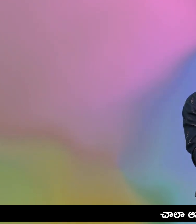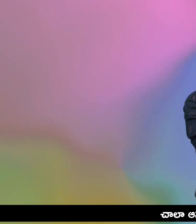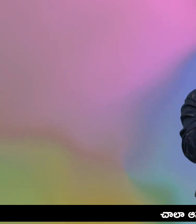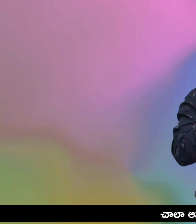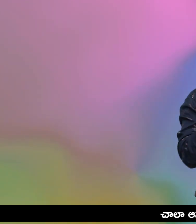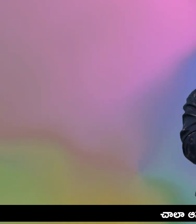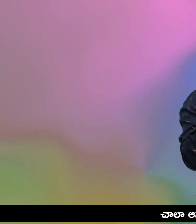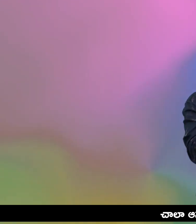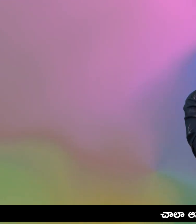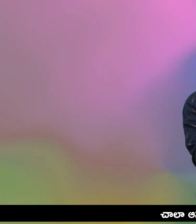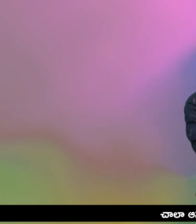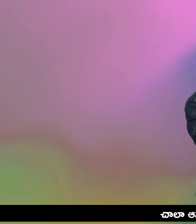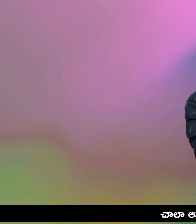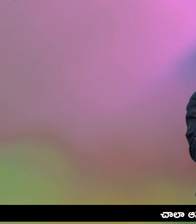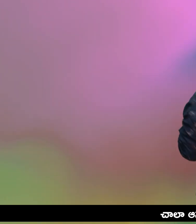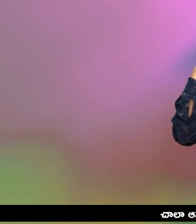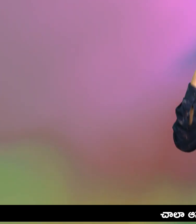చాలా ఆసక్తికరమైన అంశాన్ని చూశాము.